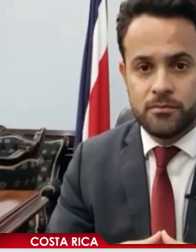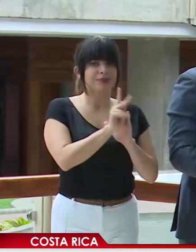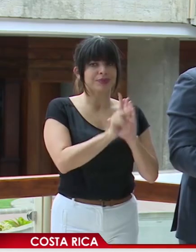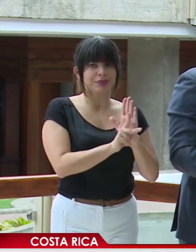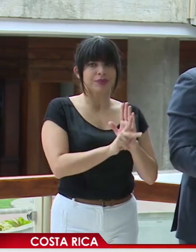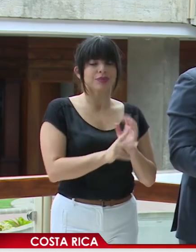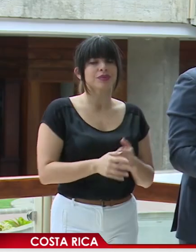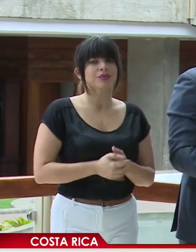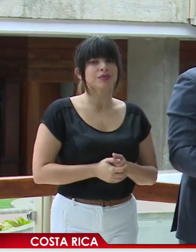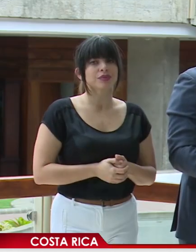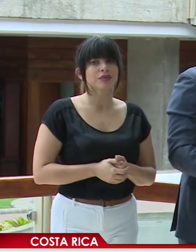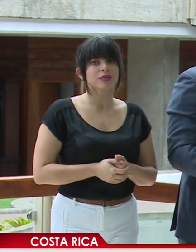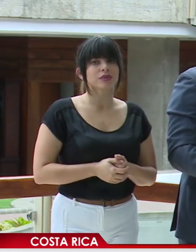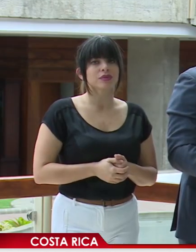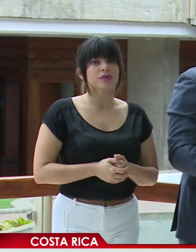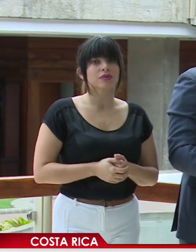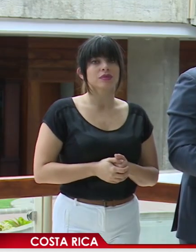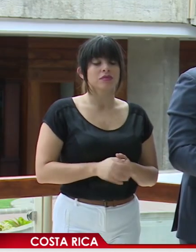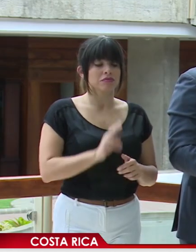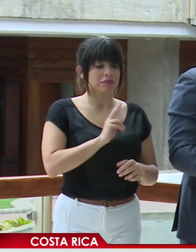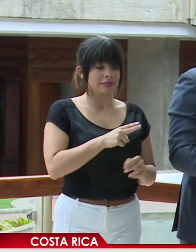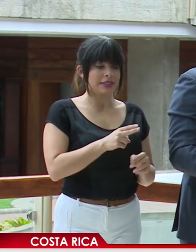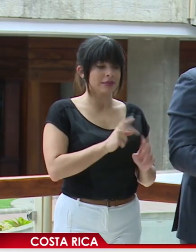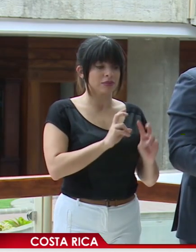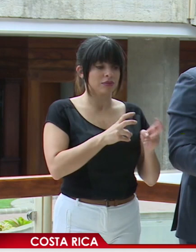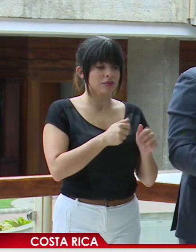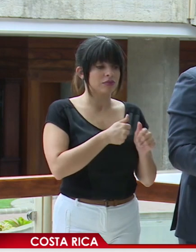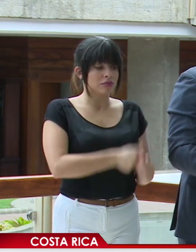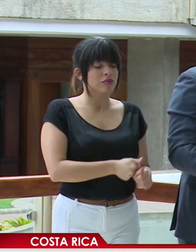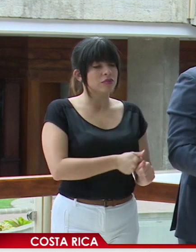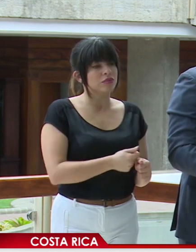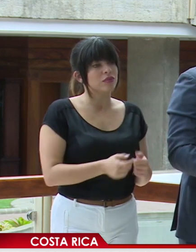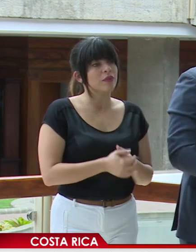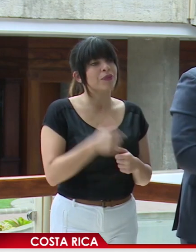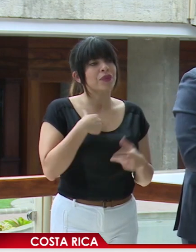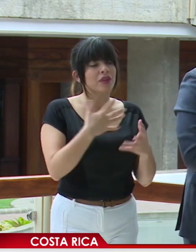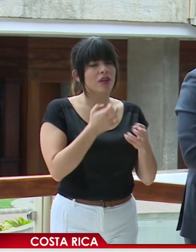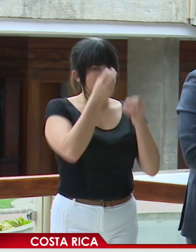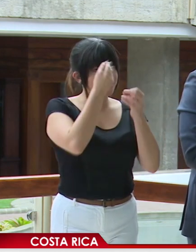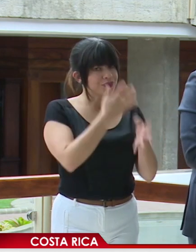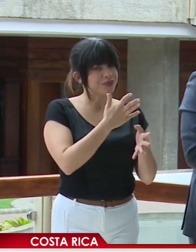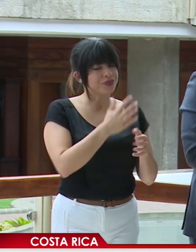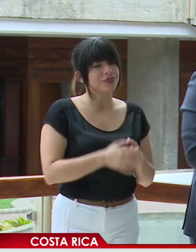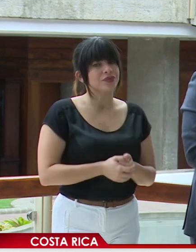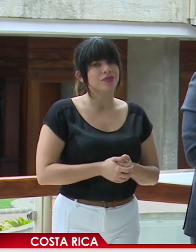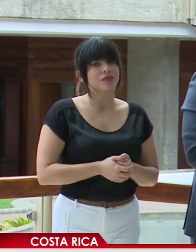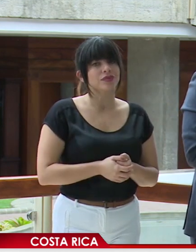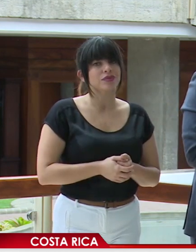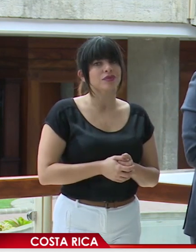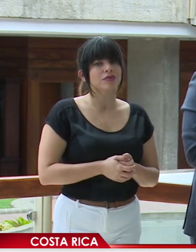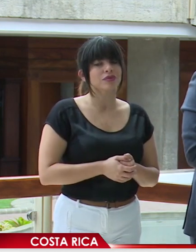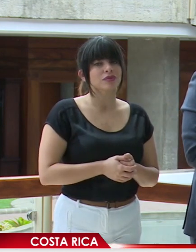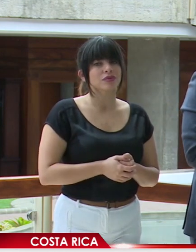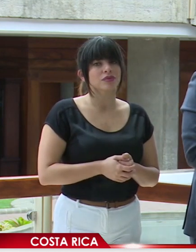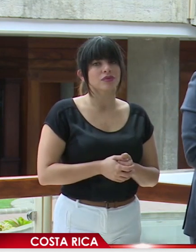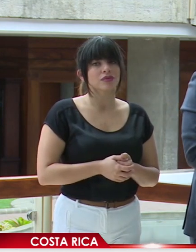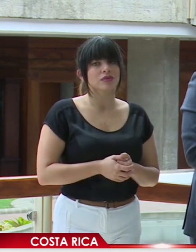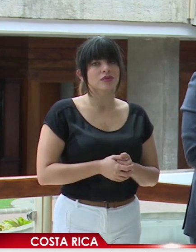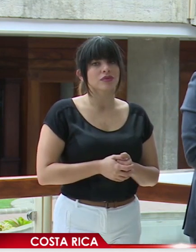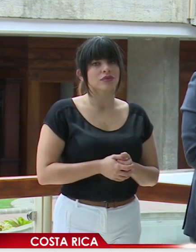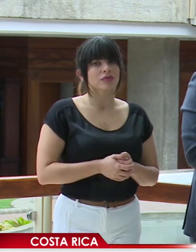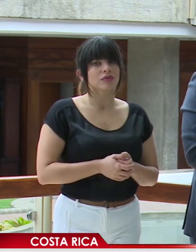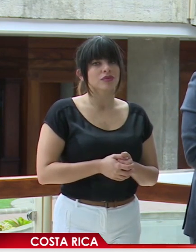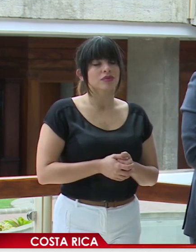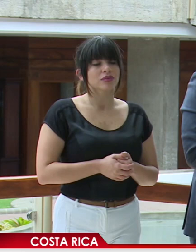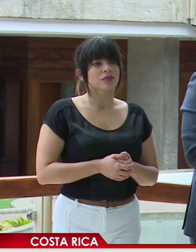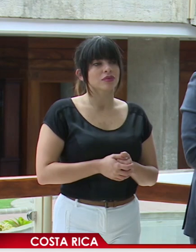sexo. También el presidente de Costa Rica, Carlos Alvarado, destacó en un mensaje de Facebook el compromiso del Poder Ejecutivo por la igualdad de